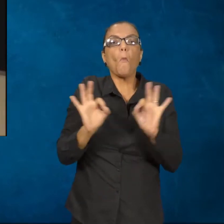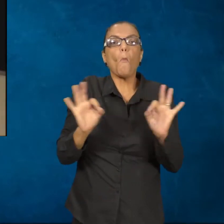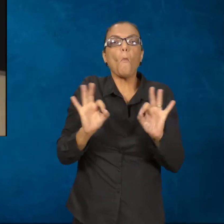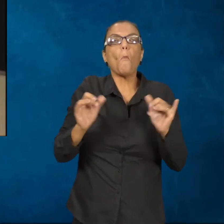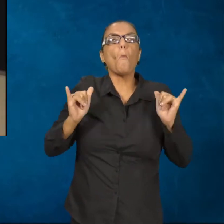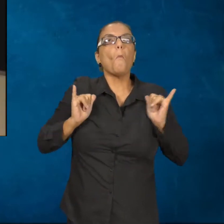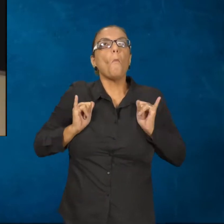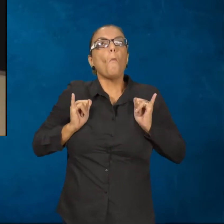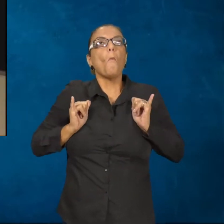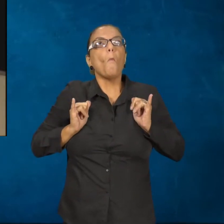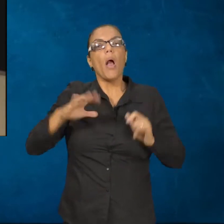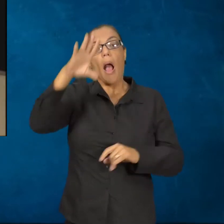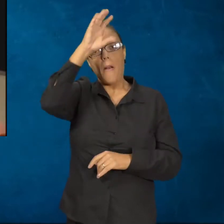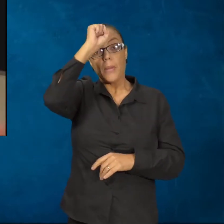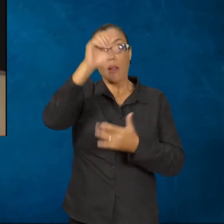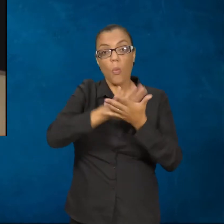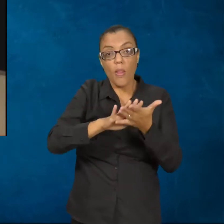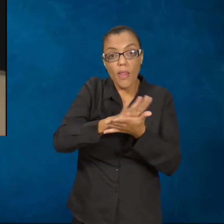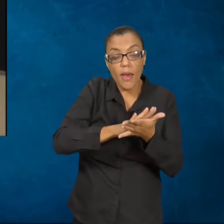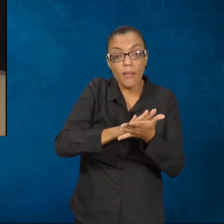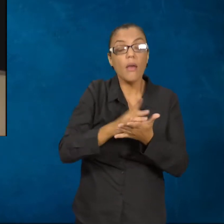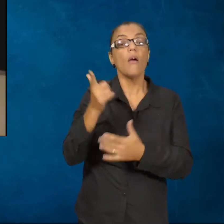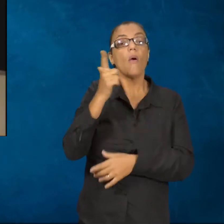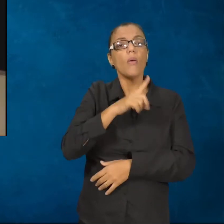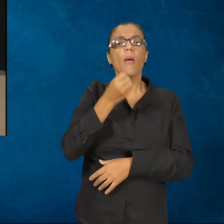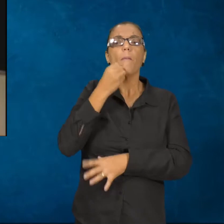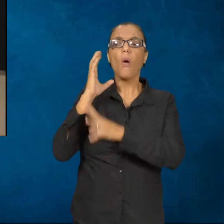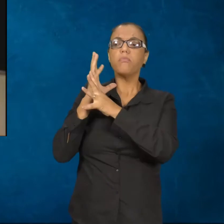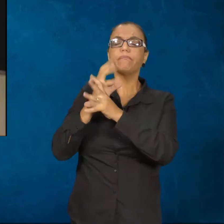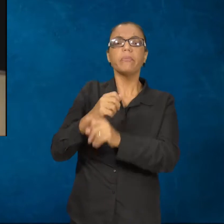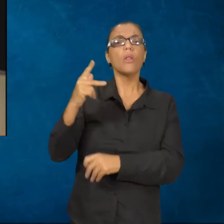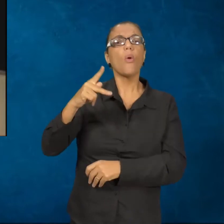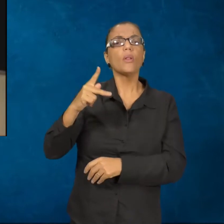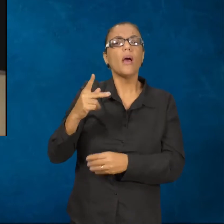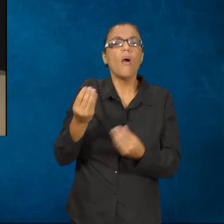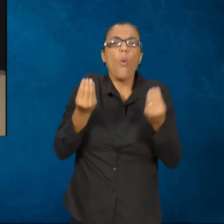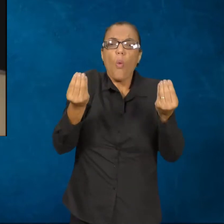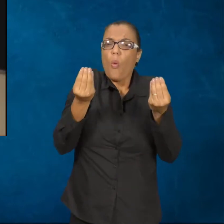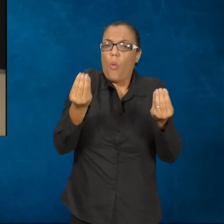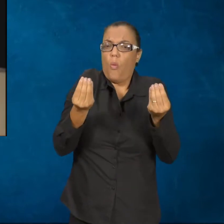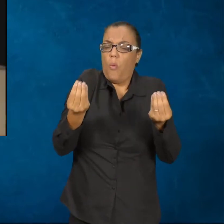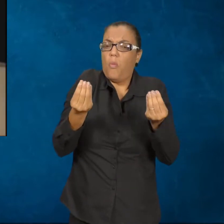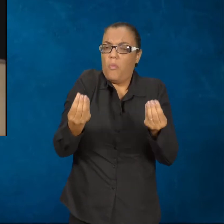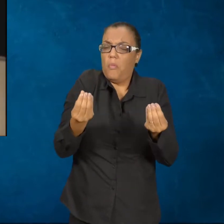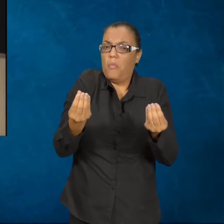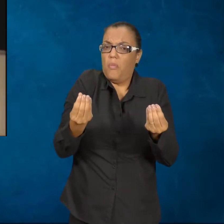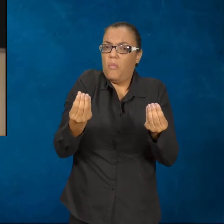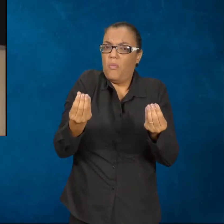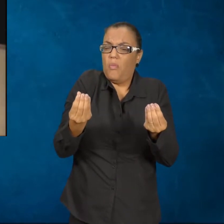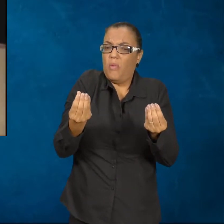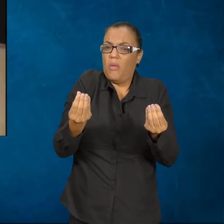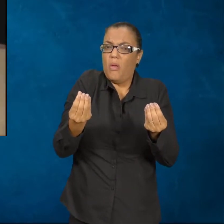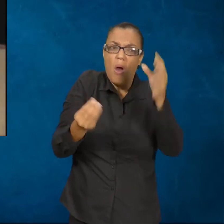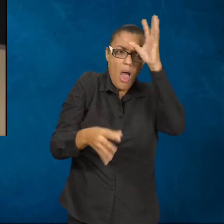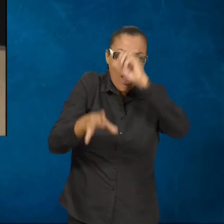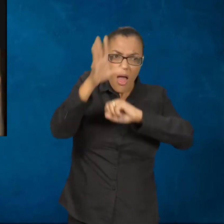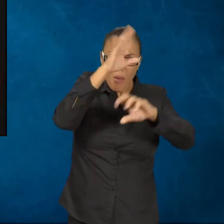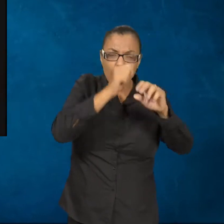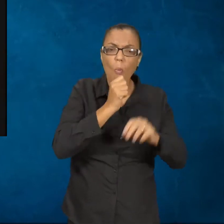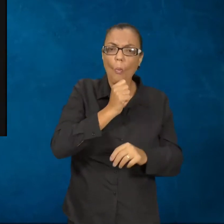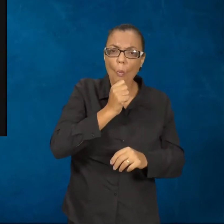aprender. Esse é o único problema. Como é que alguém consegue tirar uma boa nota sem aprender?